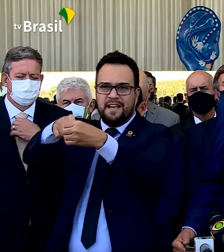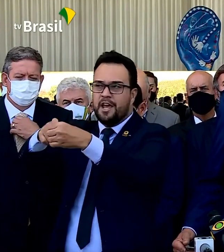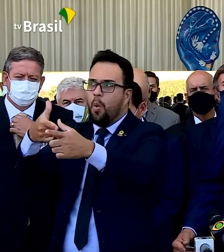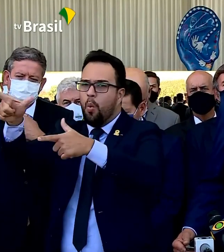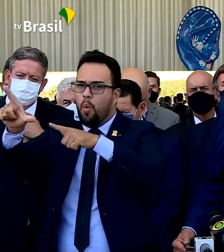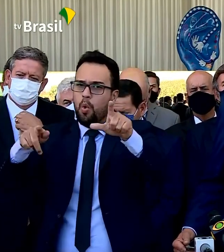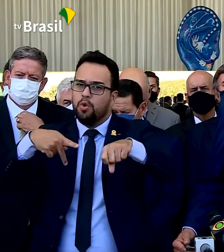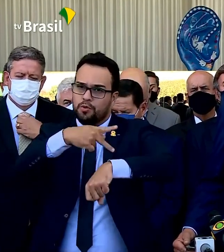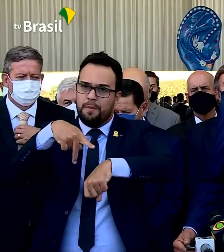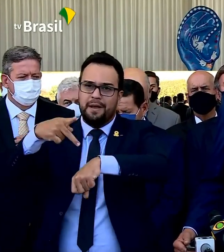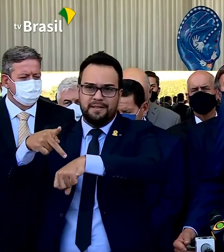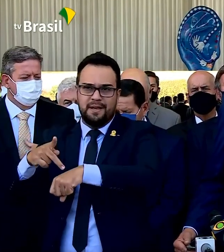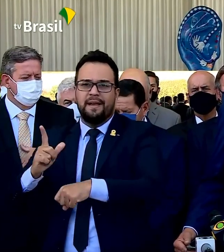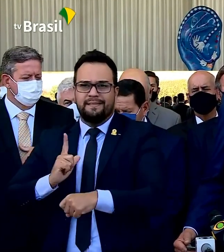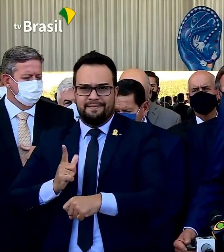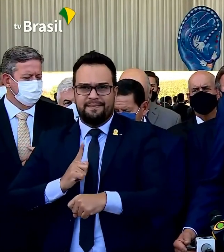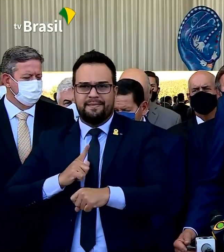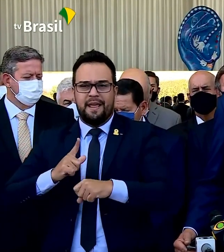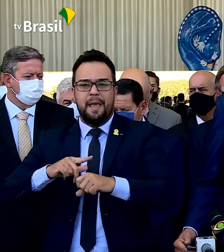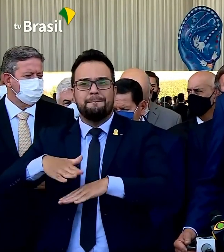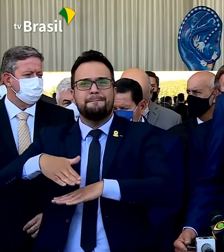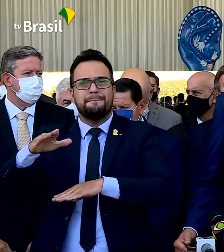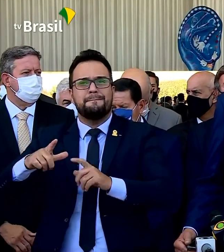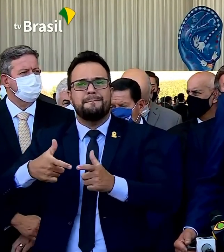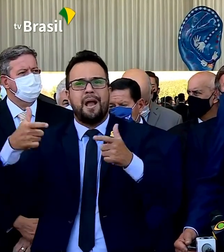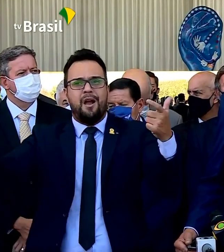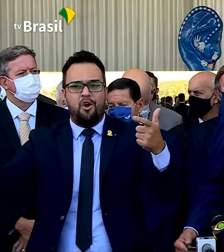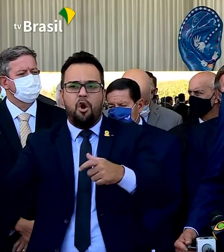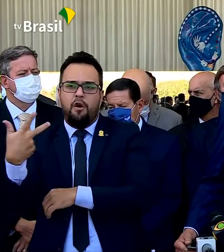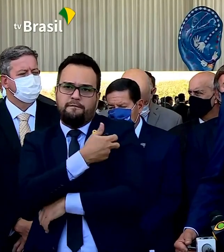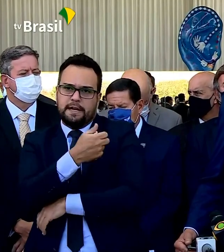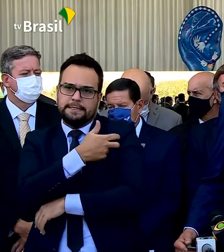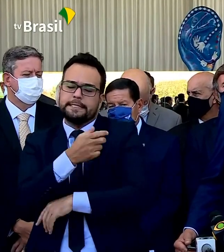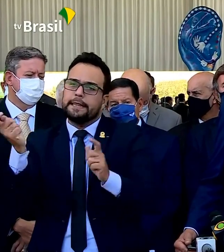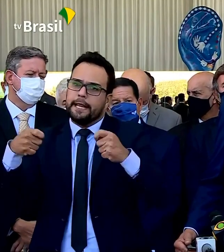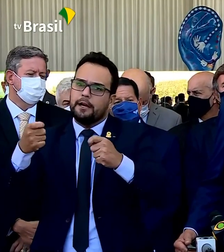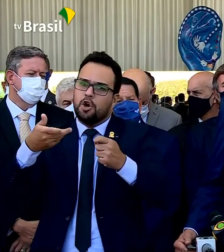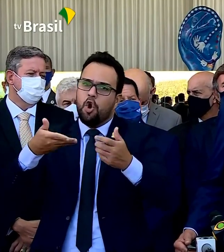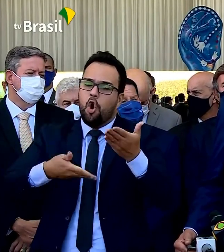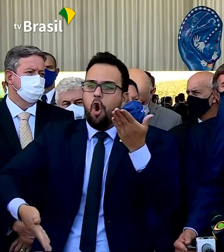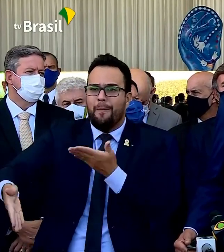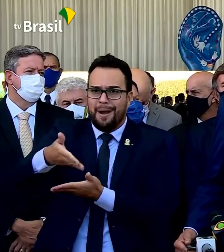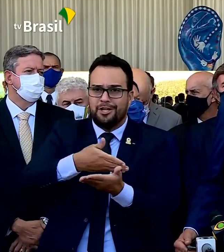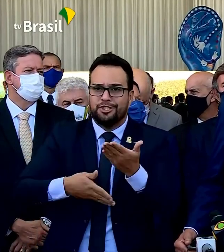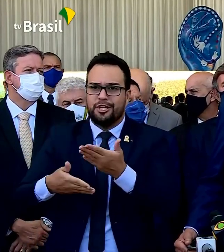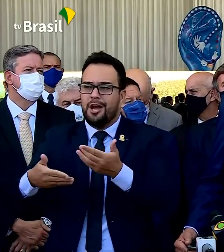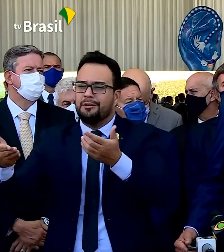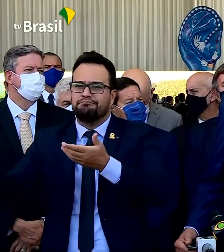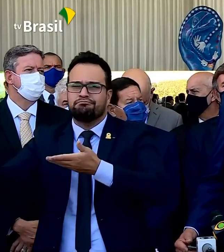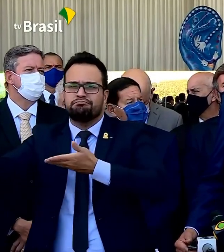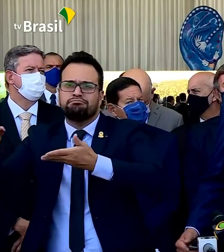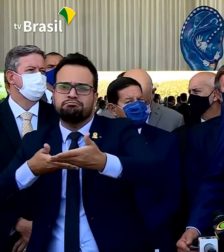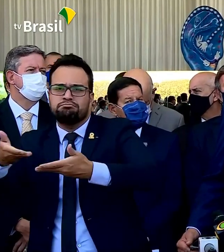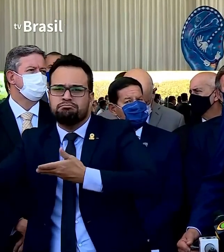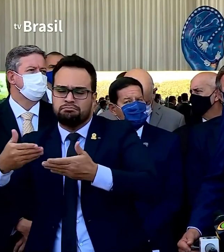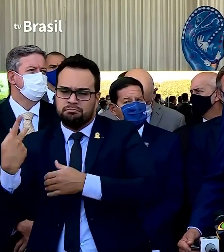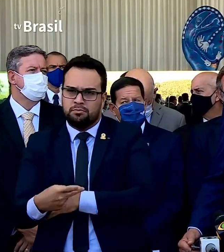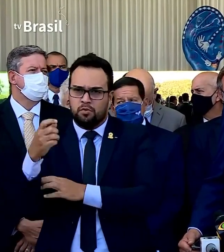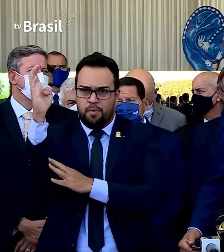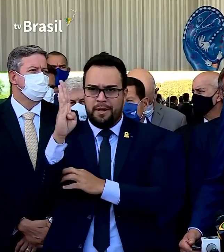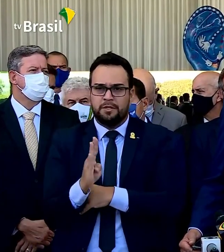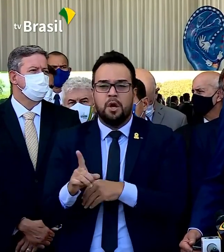cota maior do que necessária de vacinas, que haja o compartilhamento conosco, buscando sensibilizar